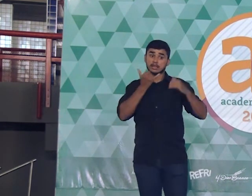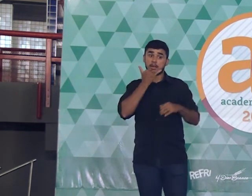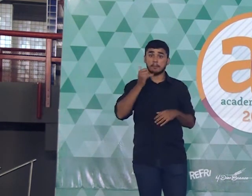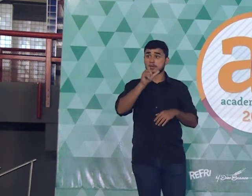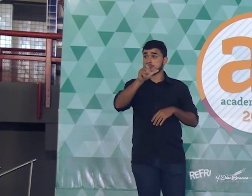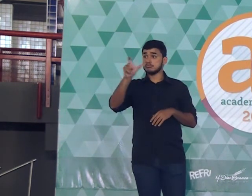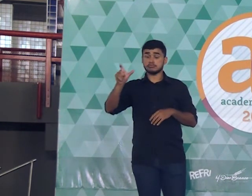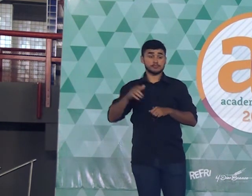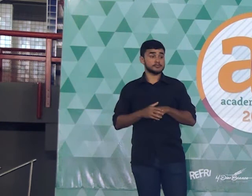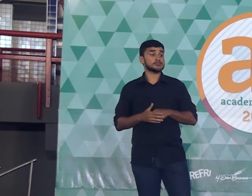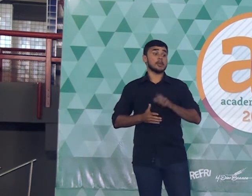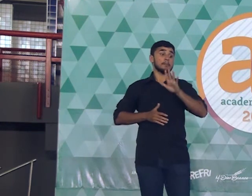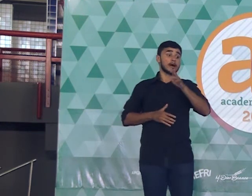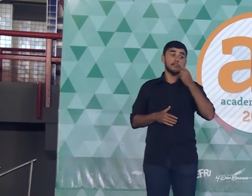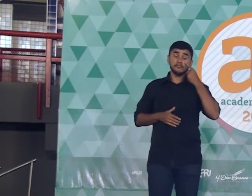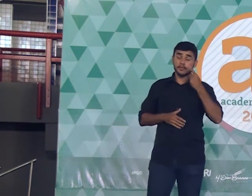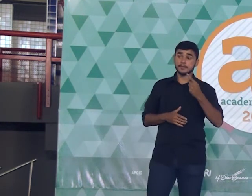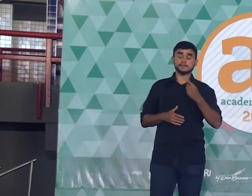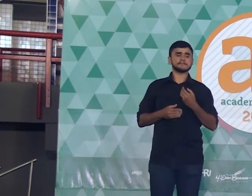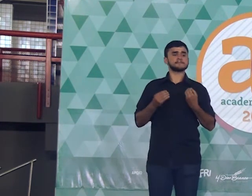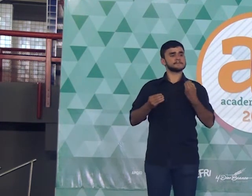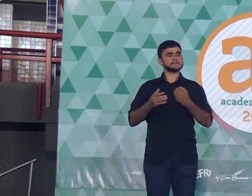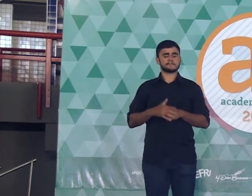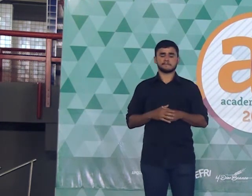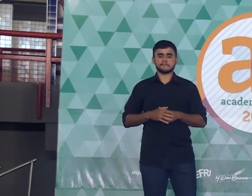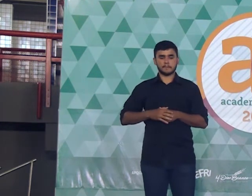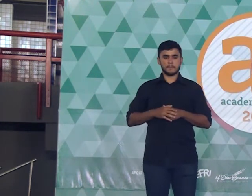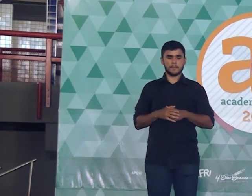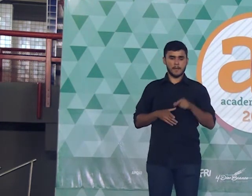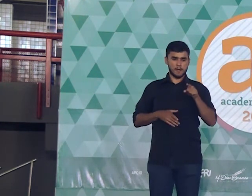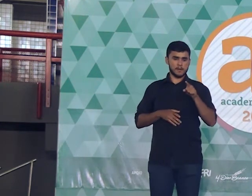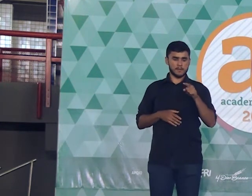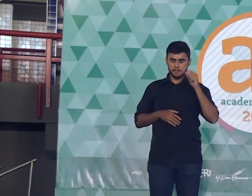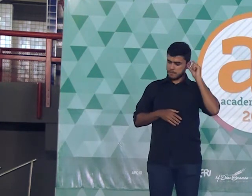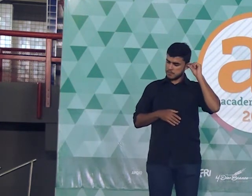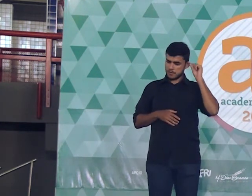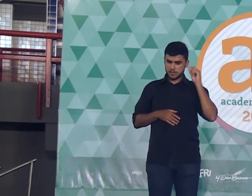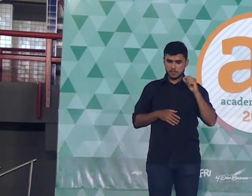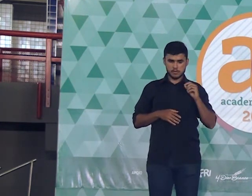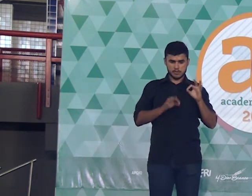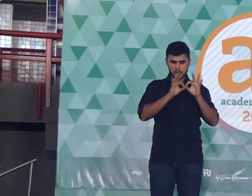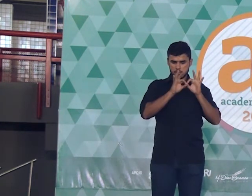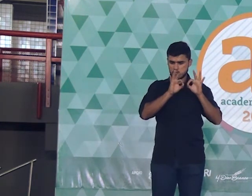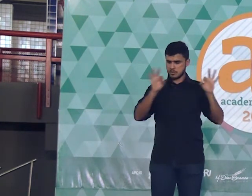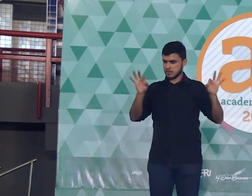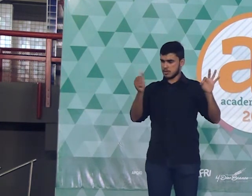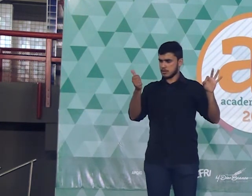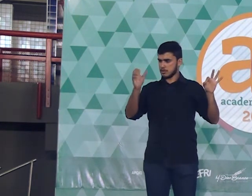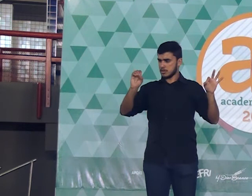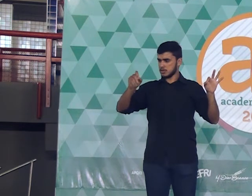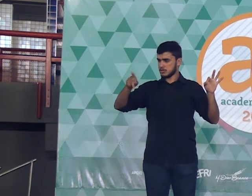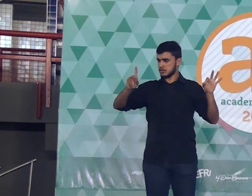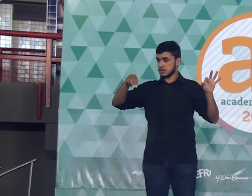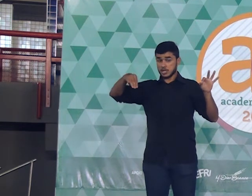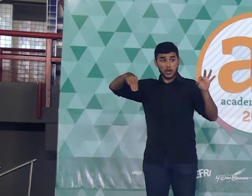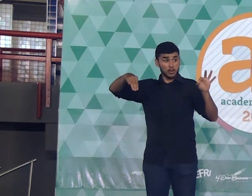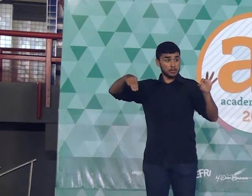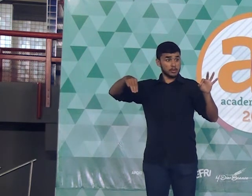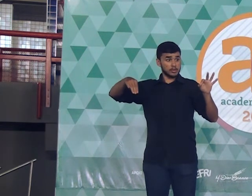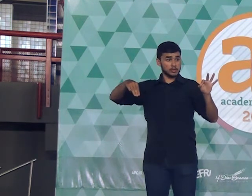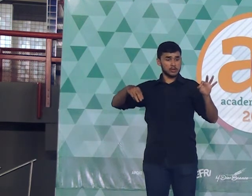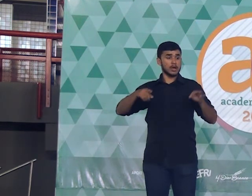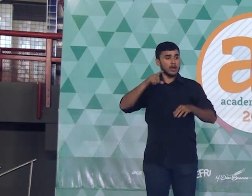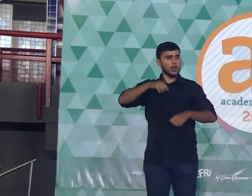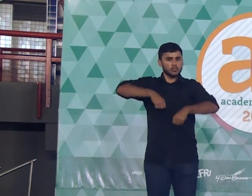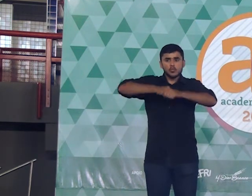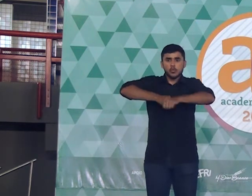você vai usar o bom senso. Pensa bem, a escala de tempo em semana e o espaço de 10 quilômetros. Você acha